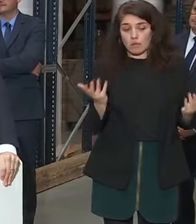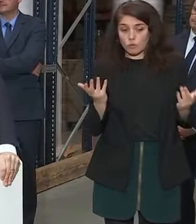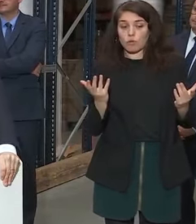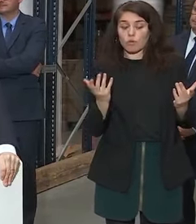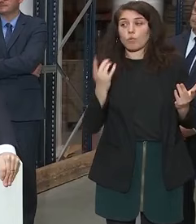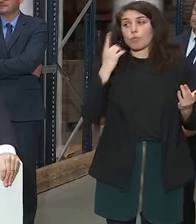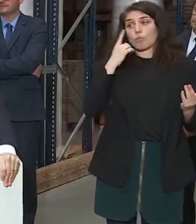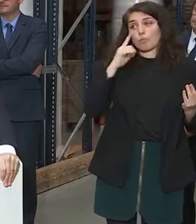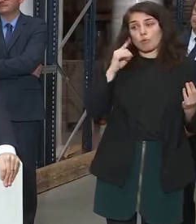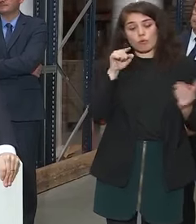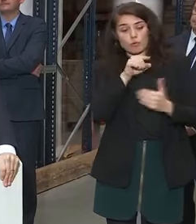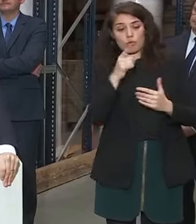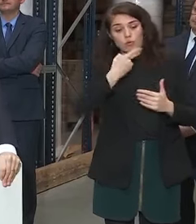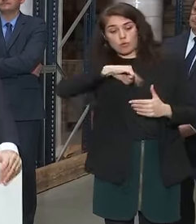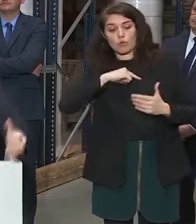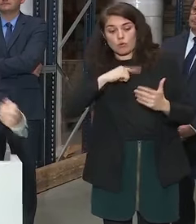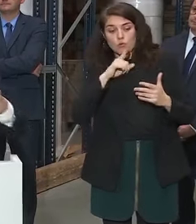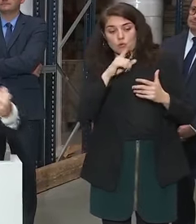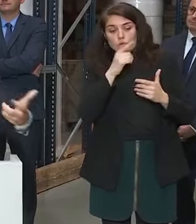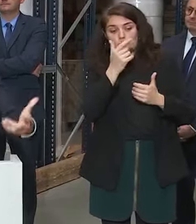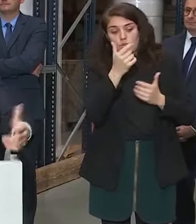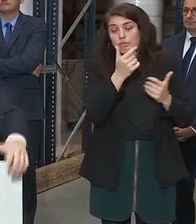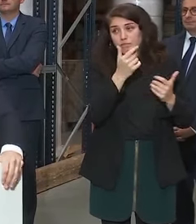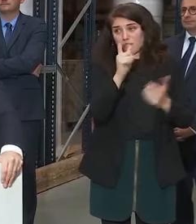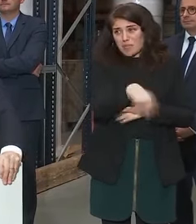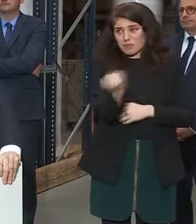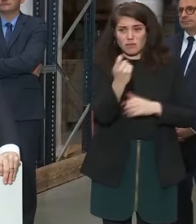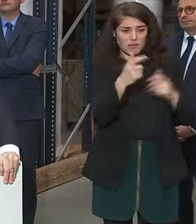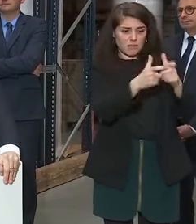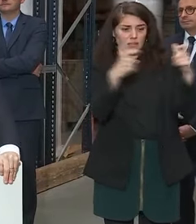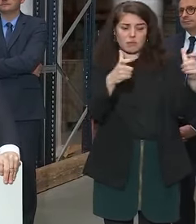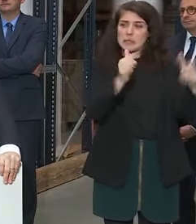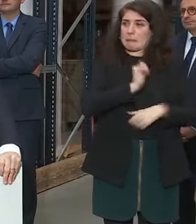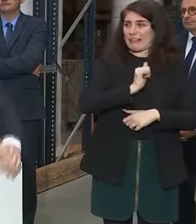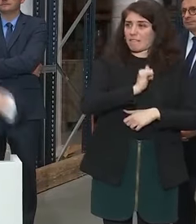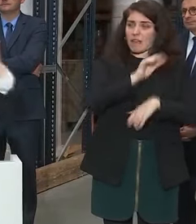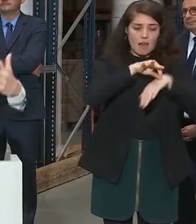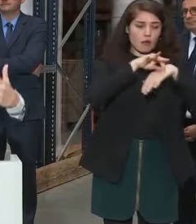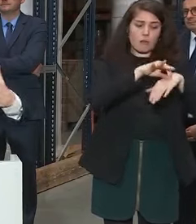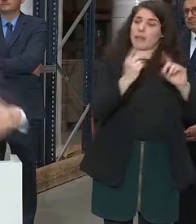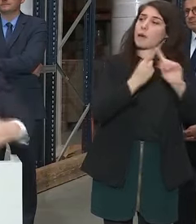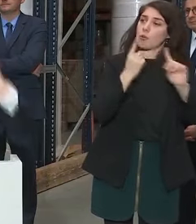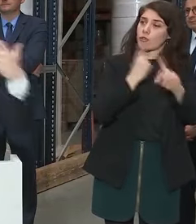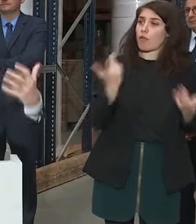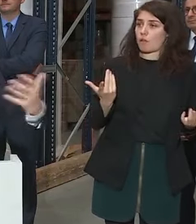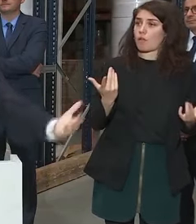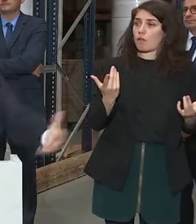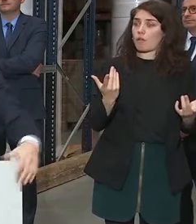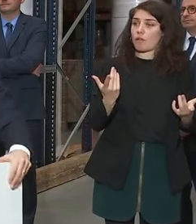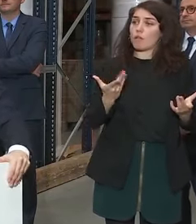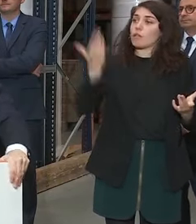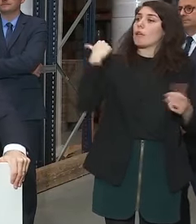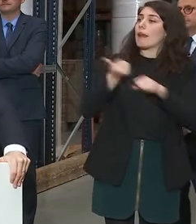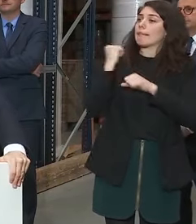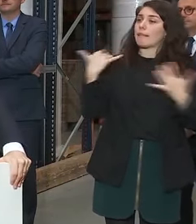aussi accompagner le secteur privé. C'est chaque entreprise qui décide de la prime qu'il veut verser, mais que nous puissions répliquer ce que nous avions fait